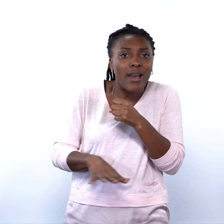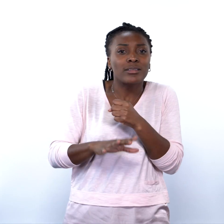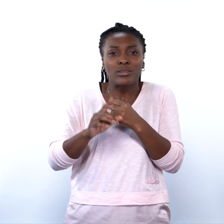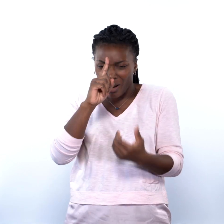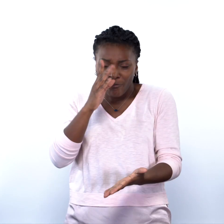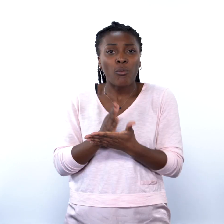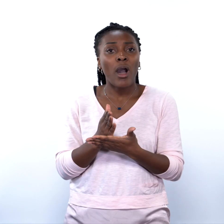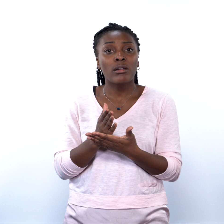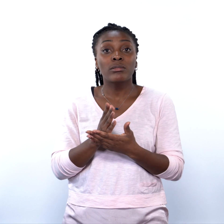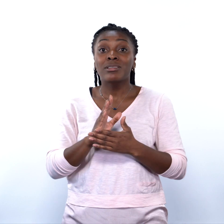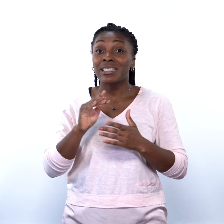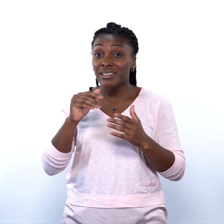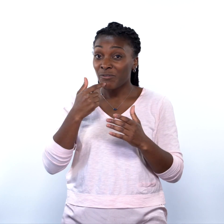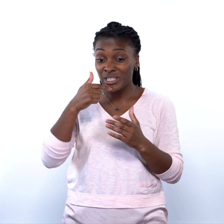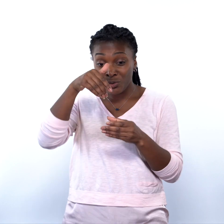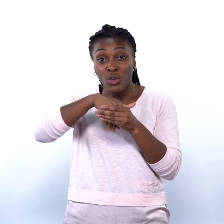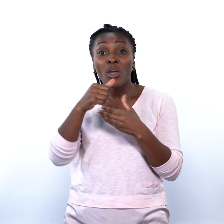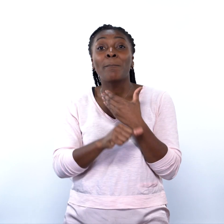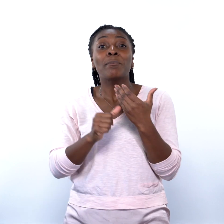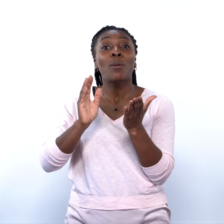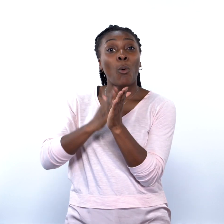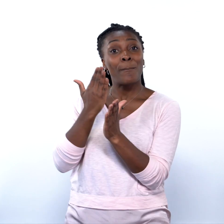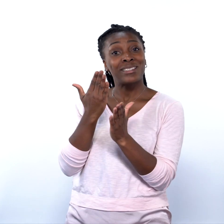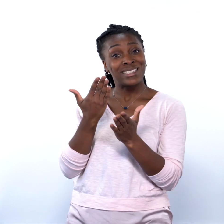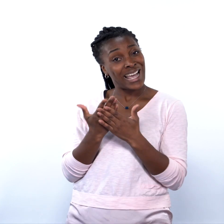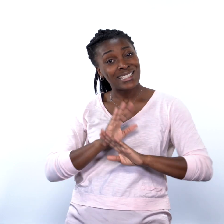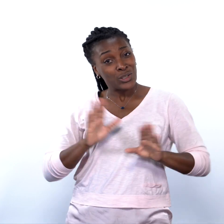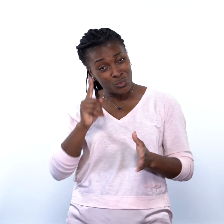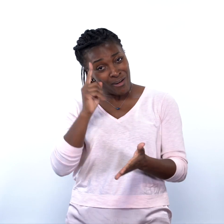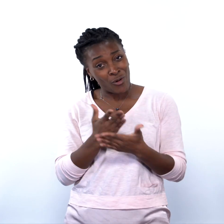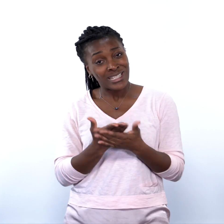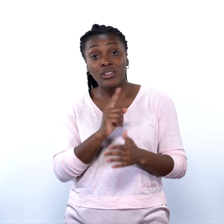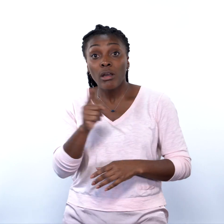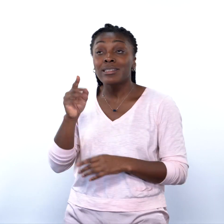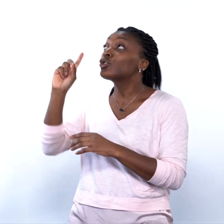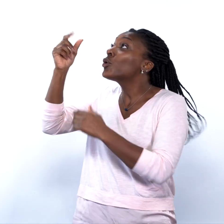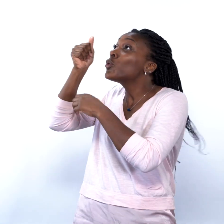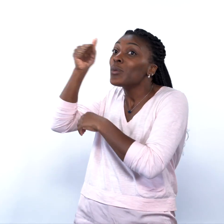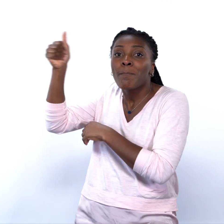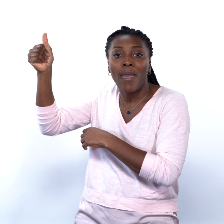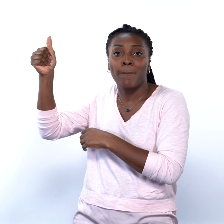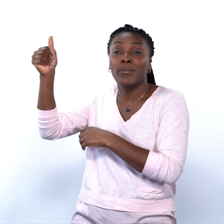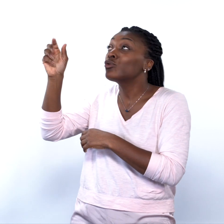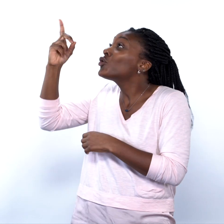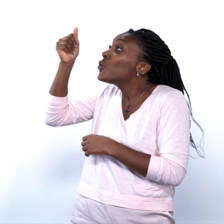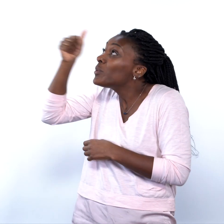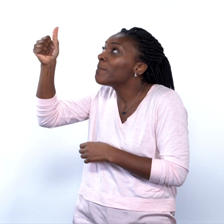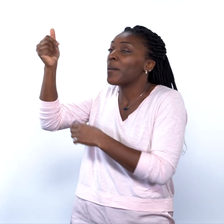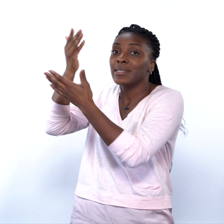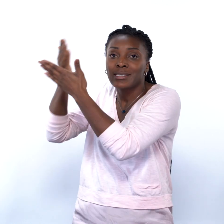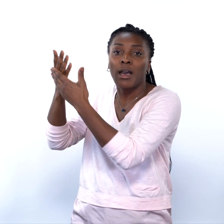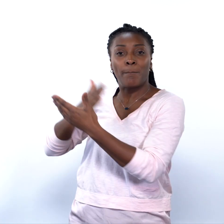notre foi, c'est plus que les promesses qui sont dans la Bible, c'est la personne de Dieu lui-même. Et je termine sur ces quelques